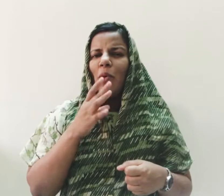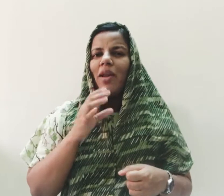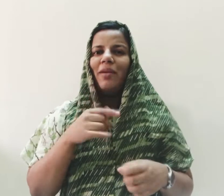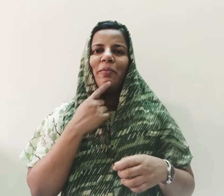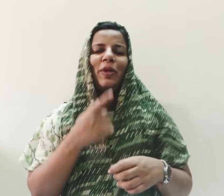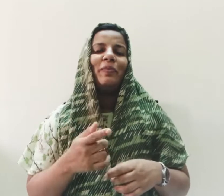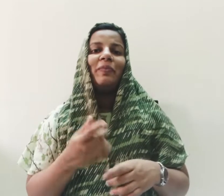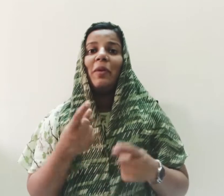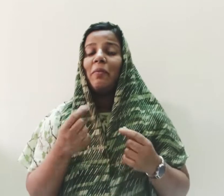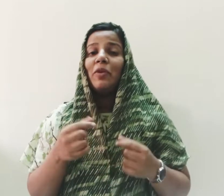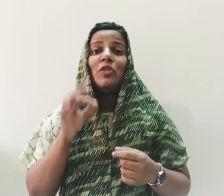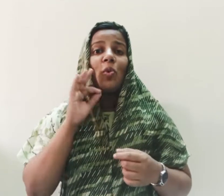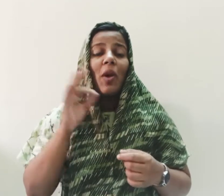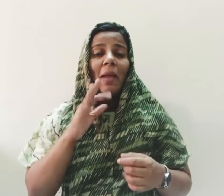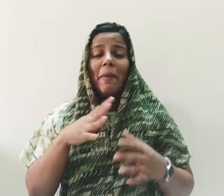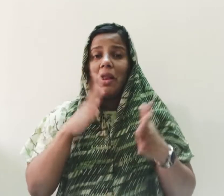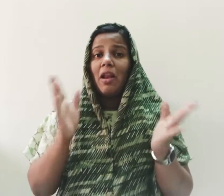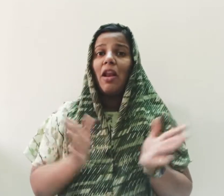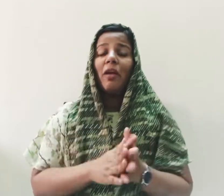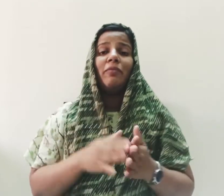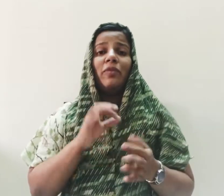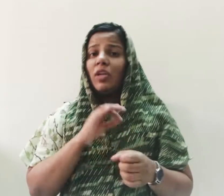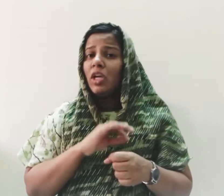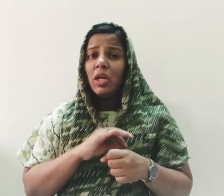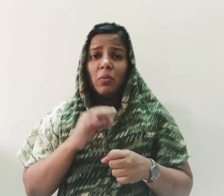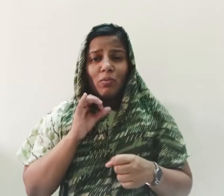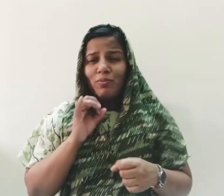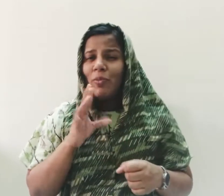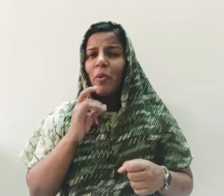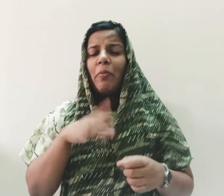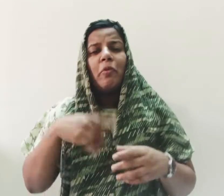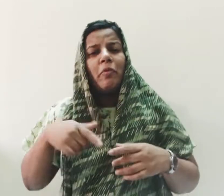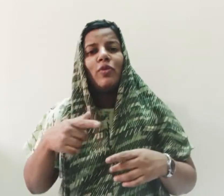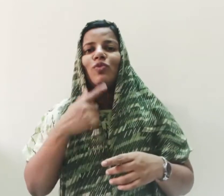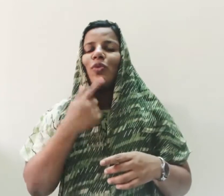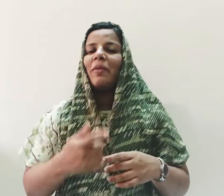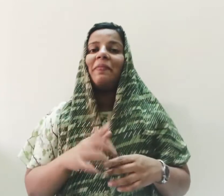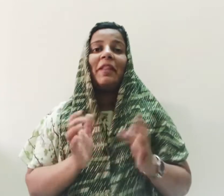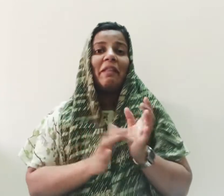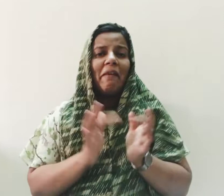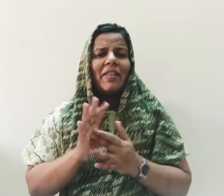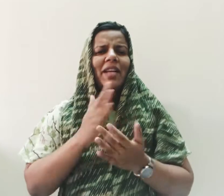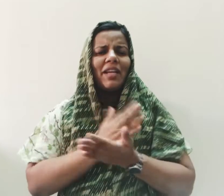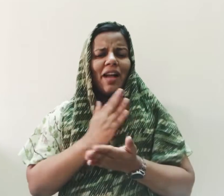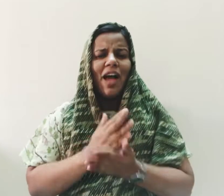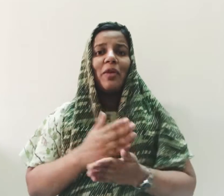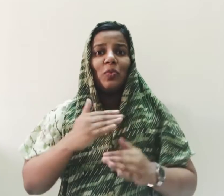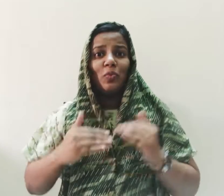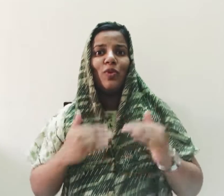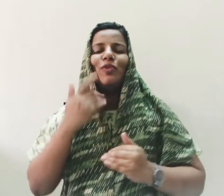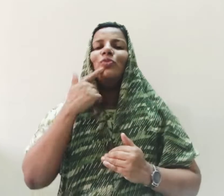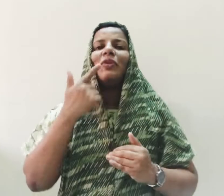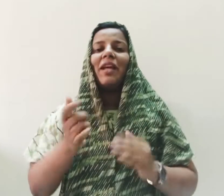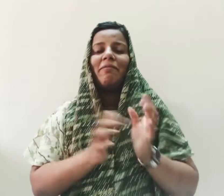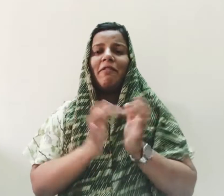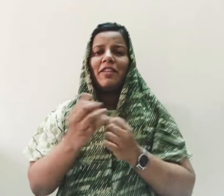തൃപ്തി വരുന്നില്ല, പൊന്നും വെള്ളിയും ആഗ്രഹിക്കുന്നു തൃപ്തി വരുന്നില്ല. ദൈവത്തെ ആഗ്രഹിക്കുക, ദൈവീകമായത് ആഗ്രഹിക്കുക, ദൈവത്തിൽ നിന്ന്